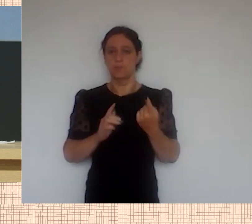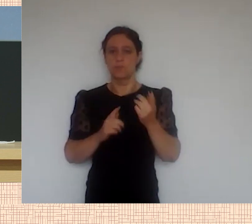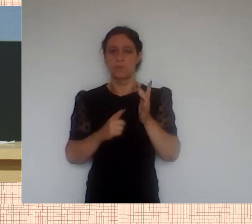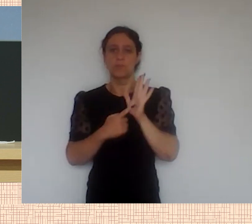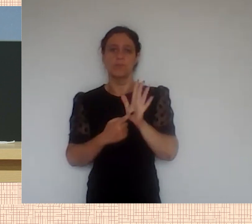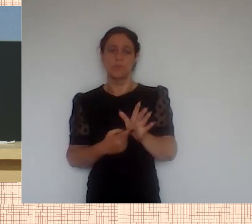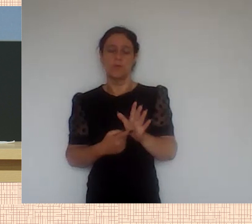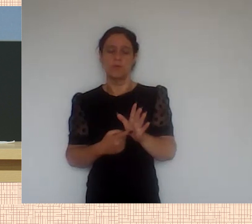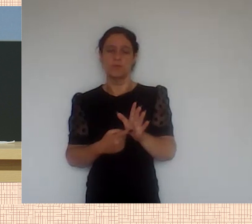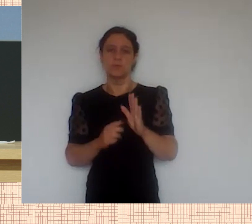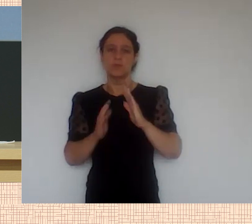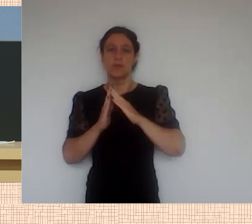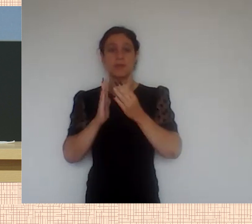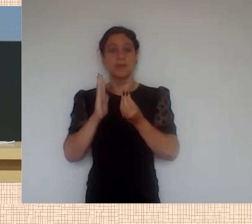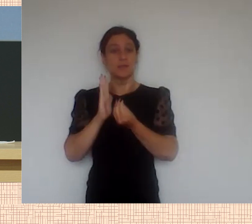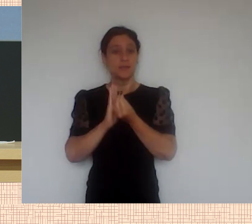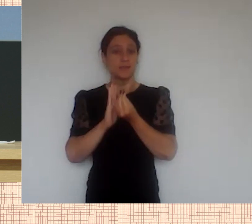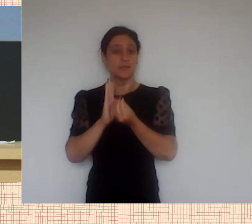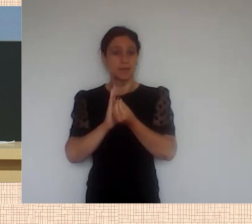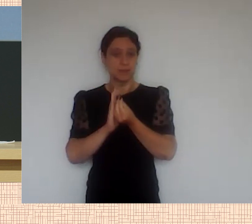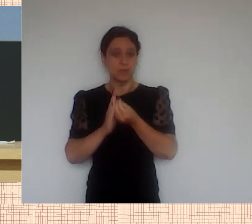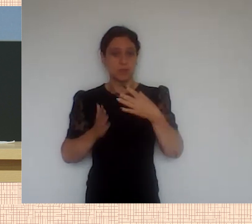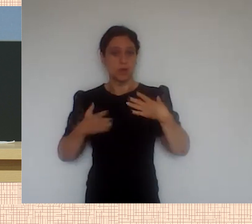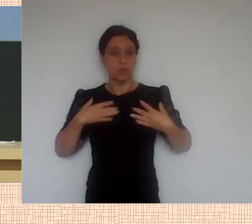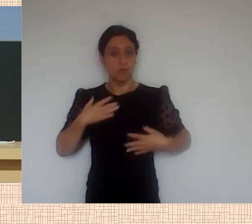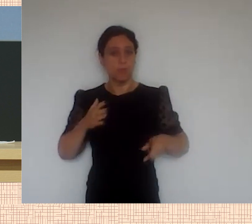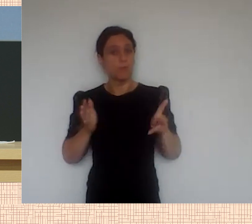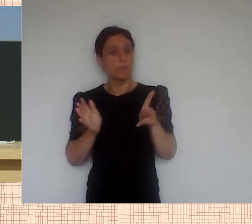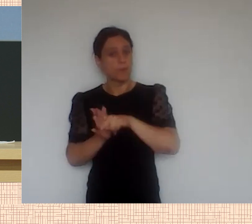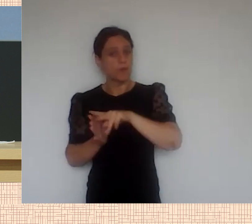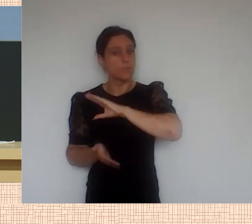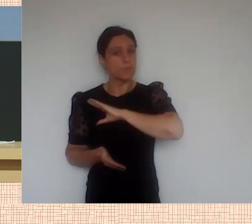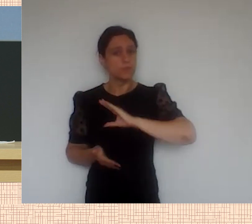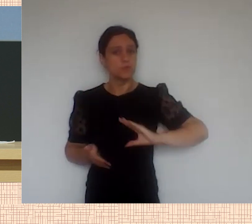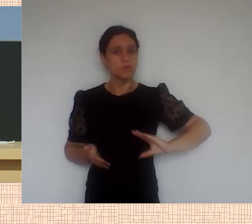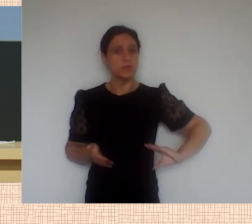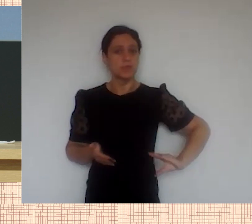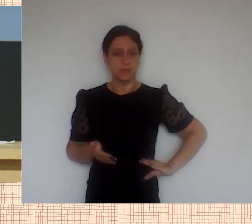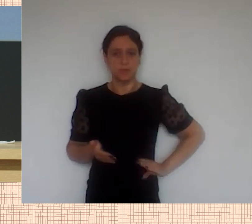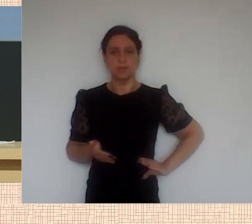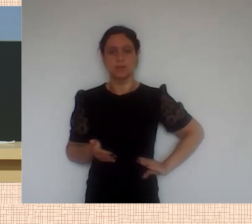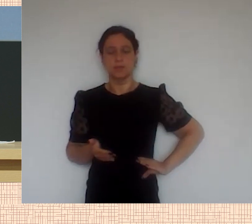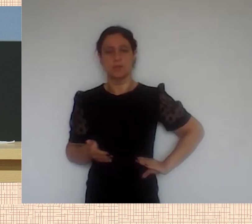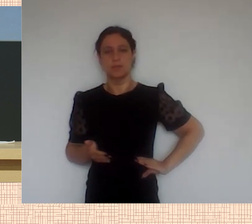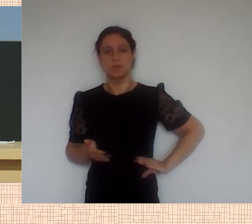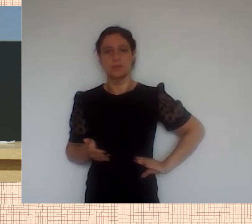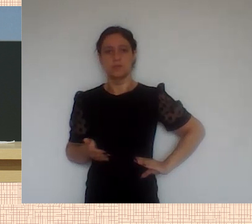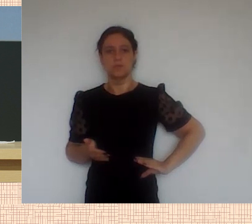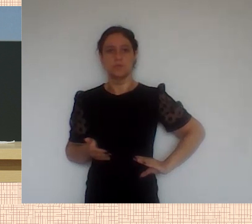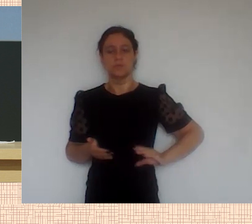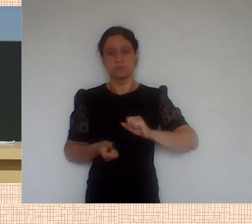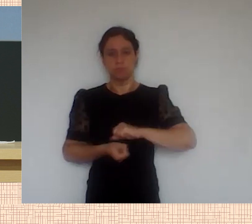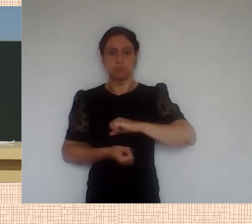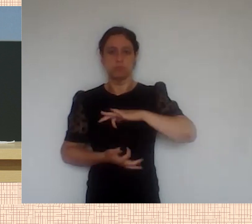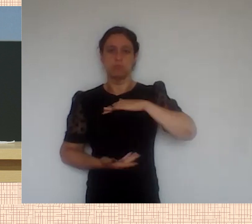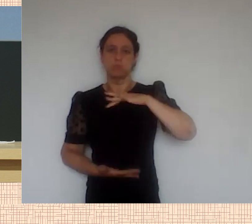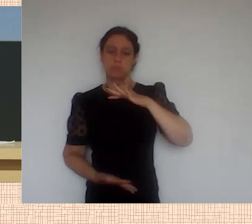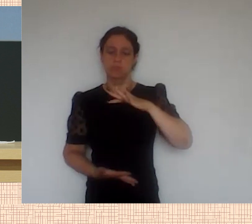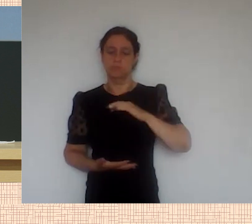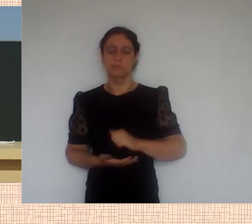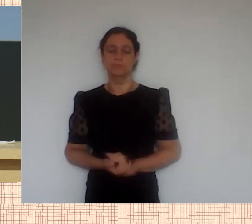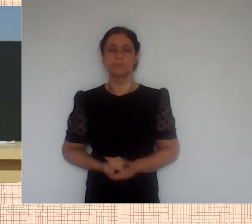as coisas. E o livro de Colossenses capítulo 1 também fala do corpo de Cristo. Deixa eu ver aqui,